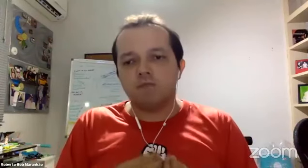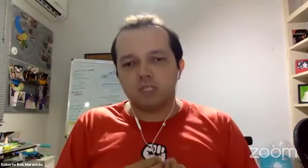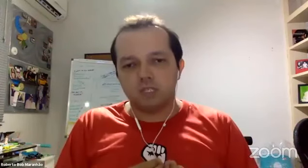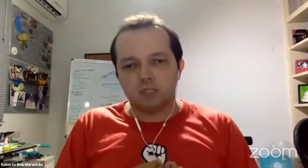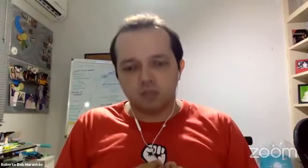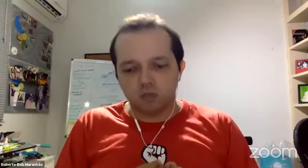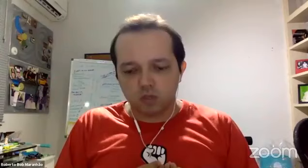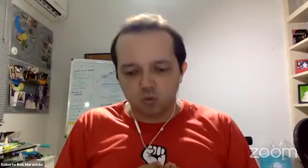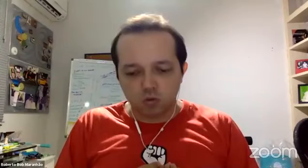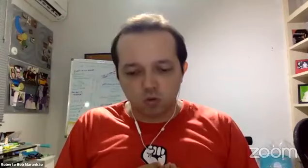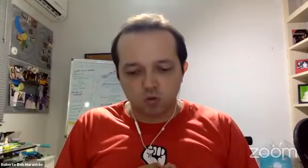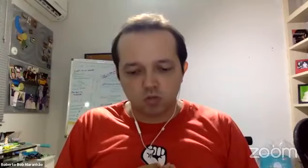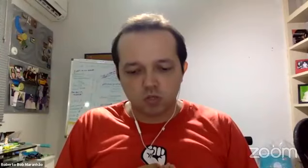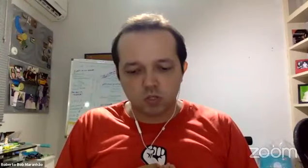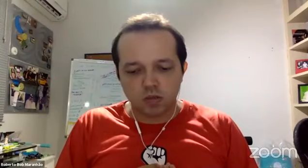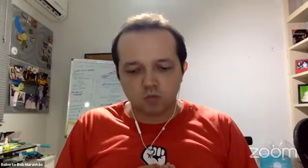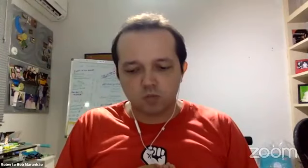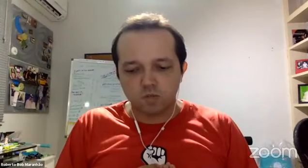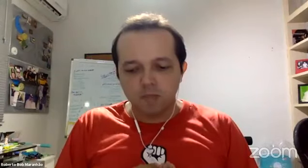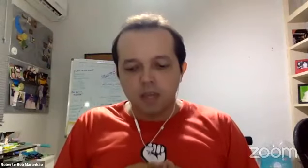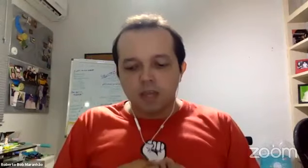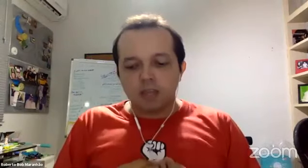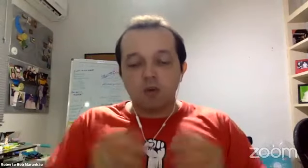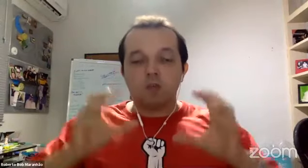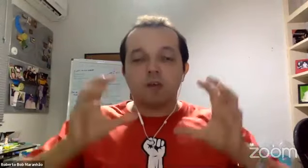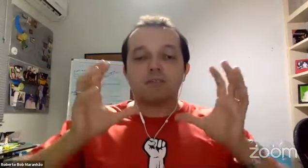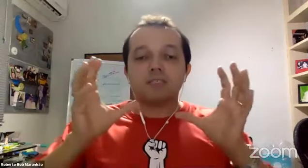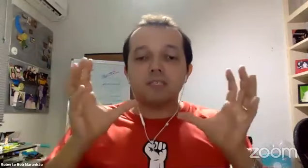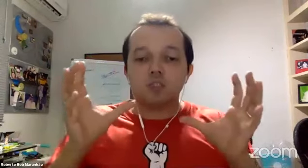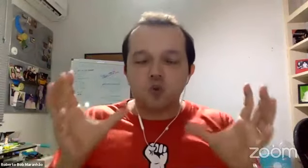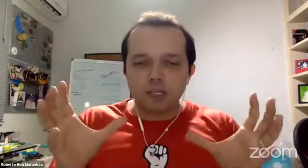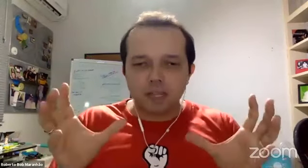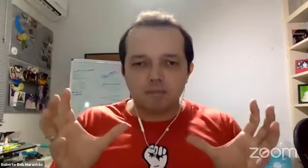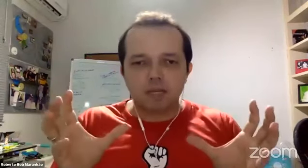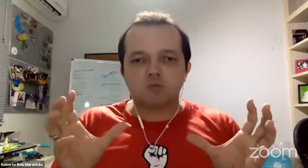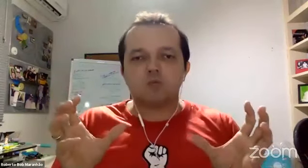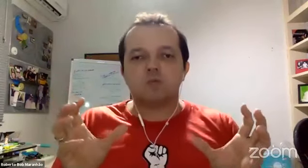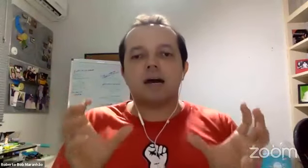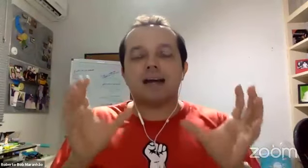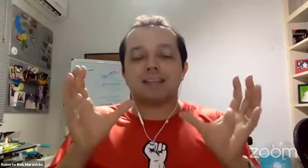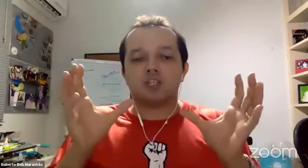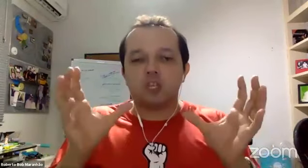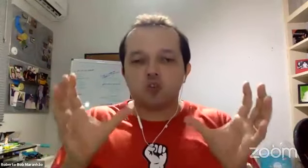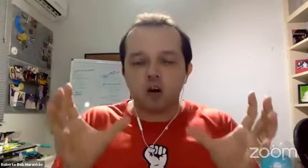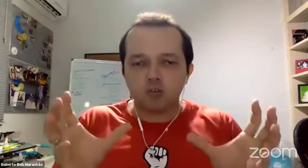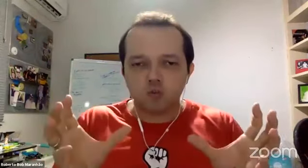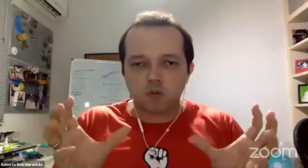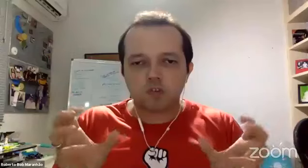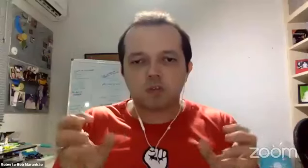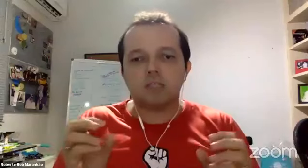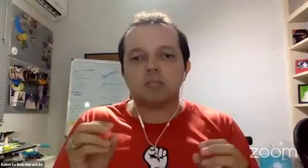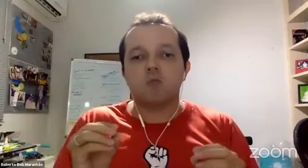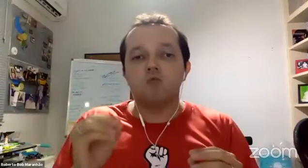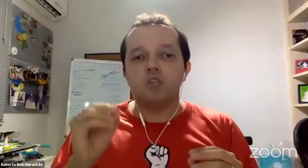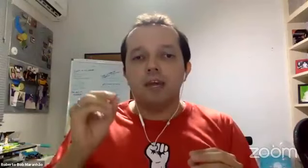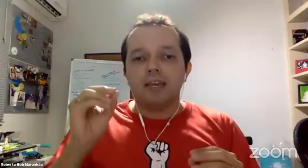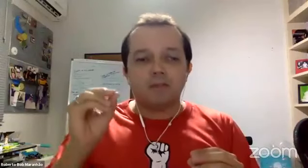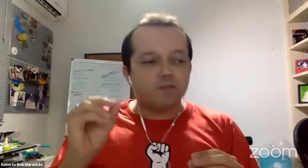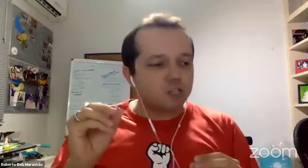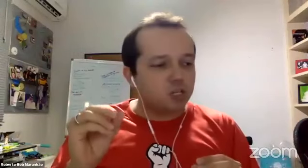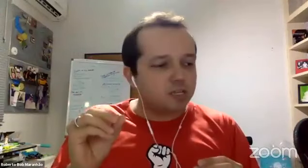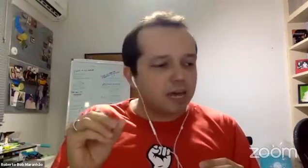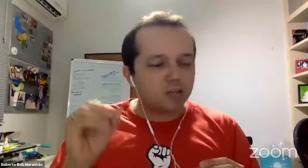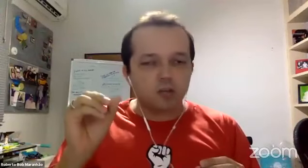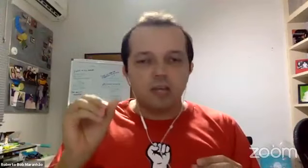que ela vivencia dentro do seu contexto de saúde. Então, eu quero trazer esses dois elementos, tá? A trajetória dos profissionais de saúde e